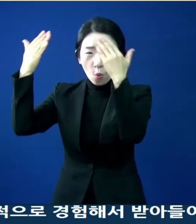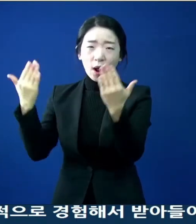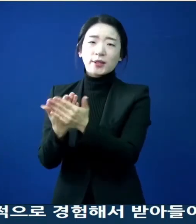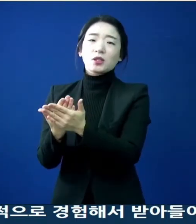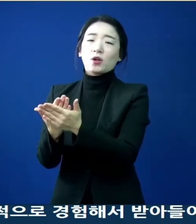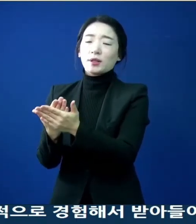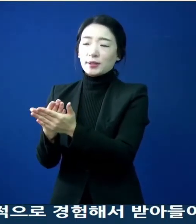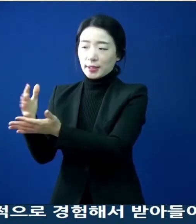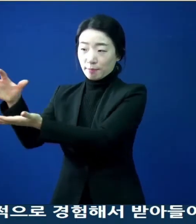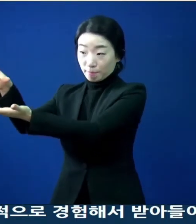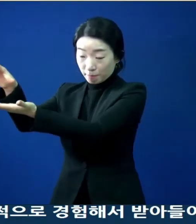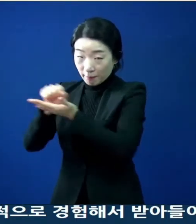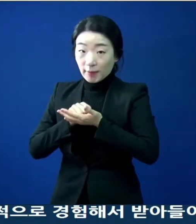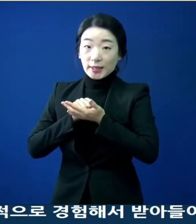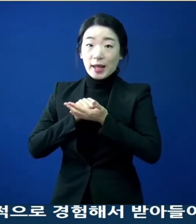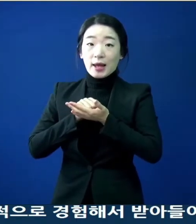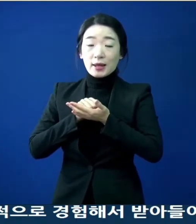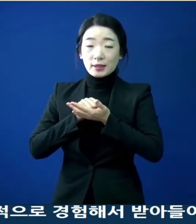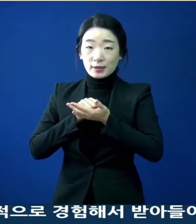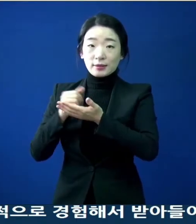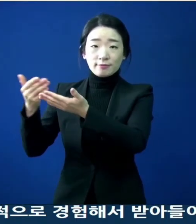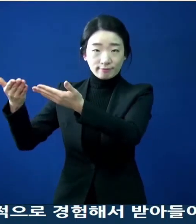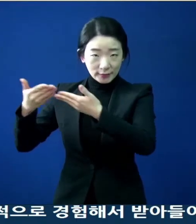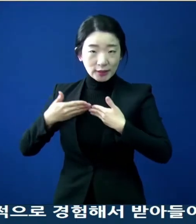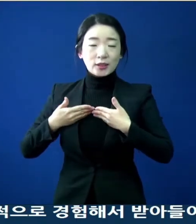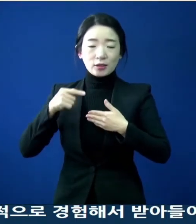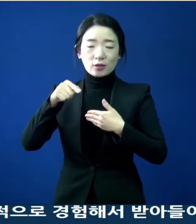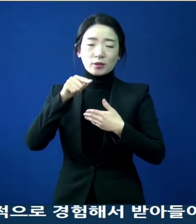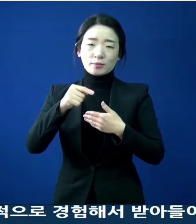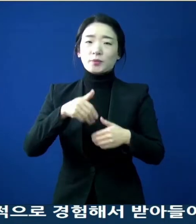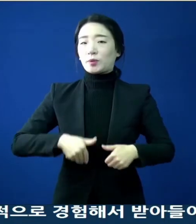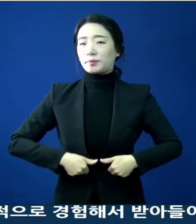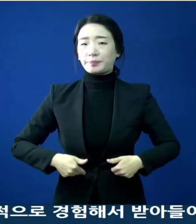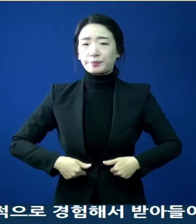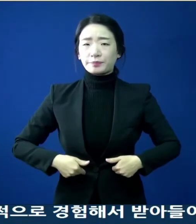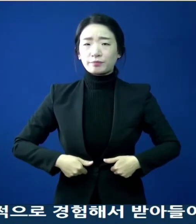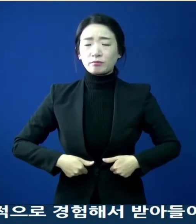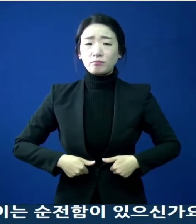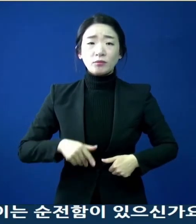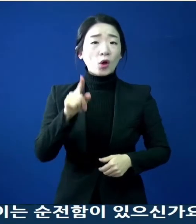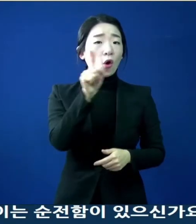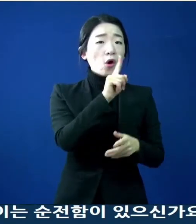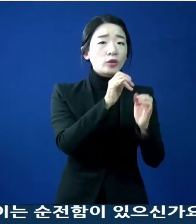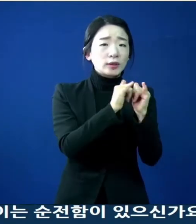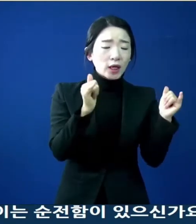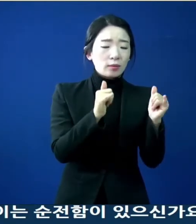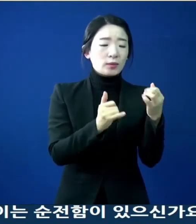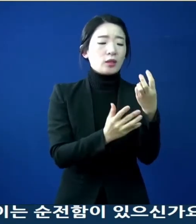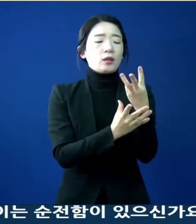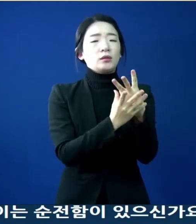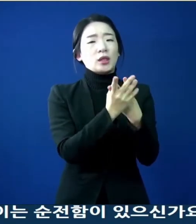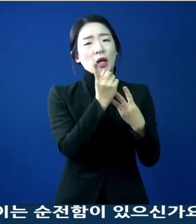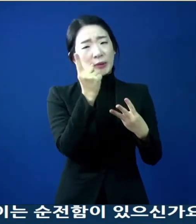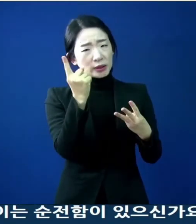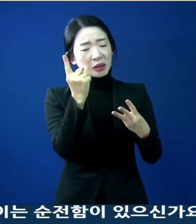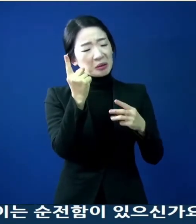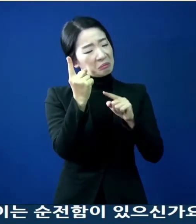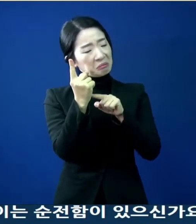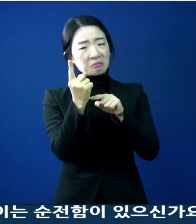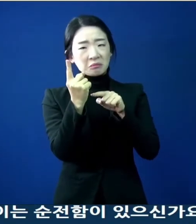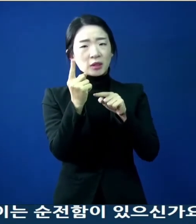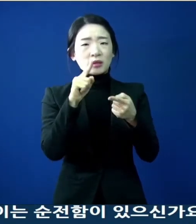있기를 소망해 봅니다. 또 어떤 형제는요, 삼위일체가 아직도 이해가 안 된다 그럽니다. 수많은